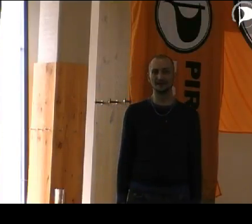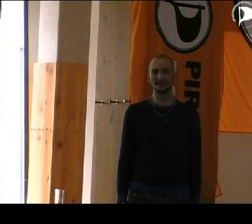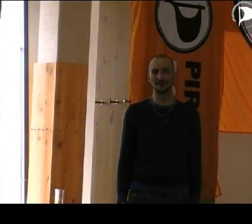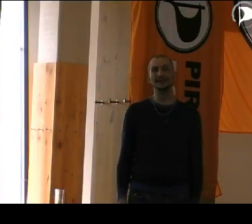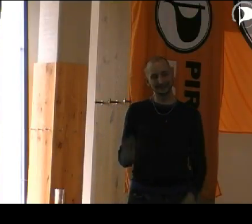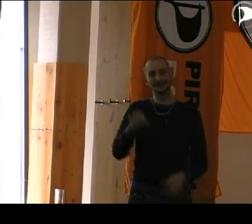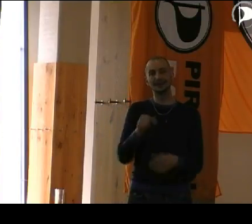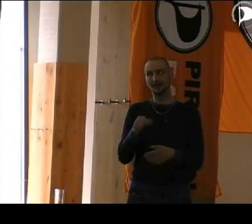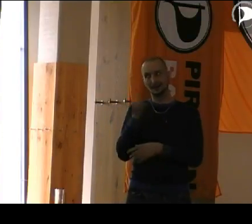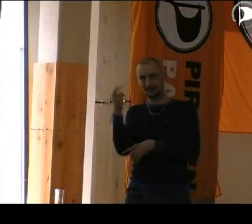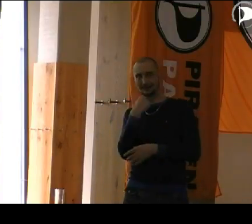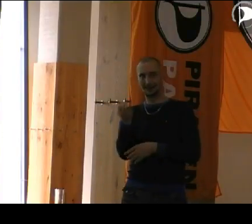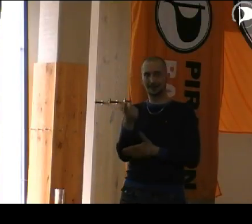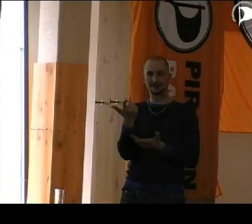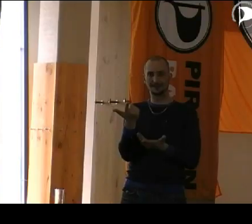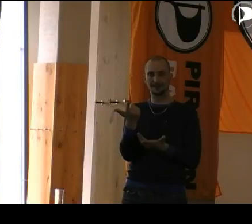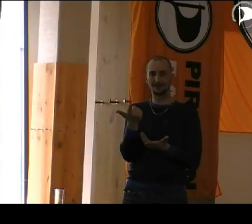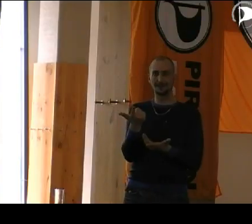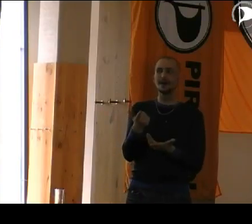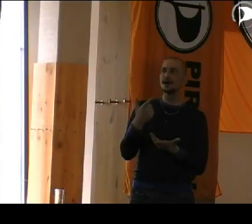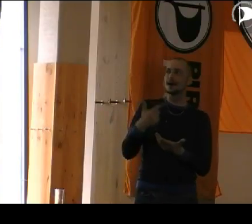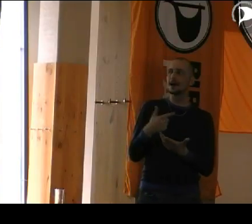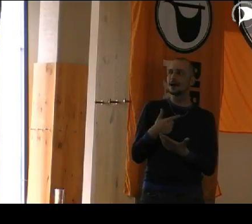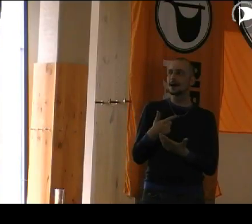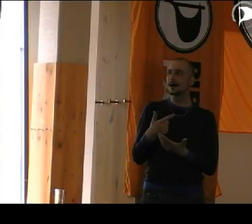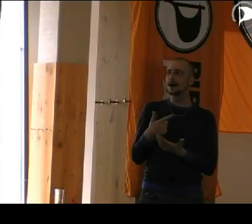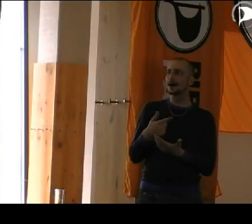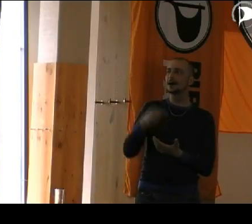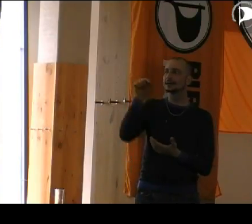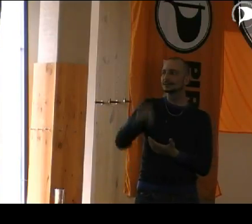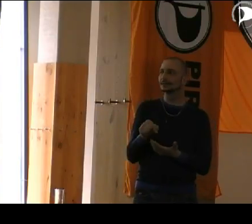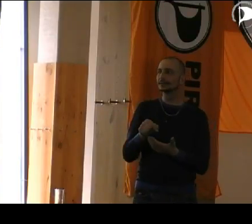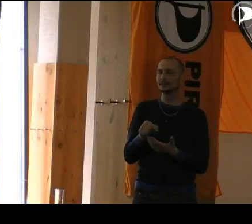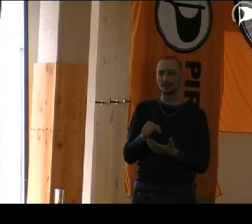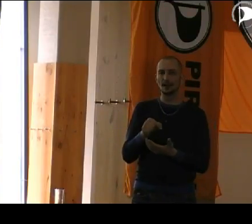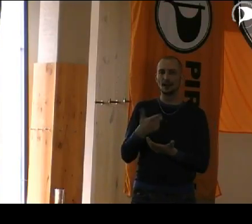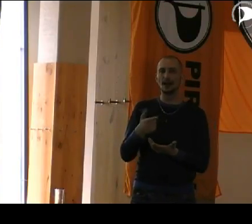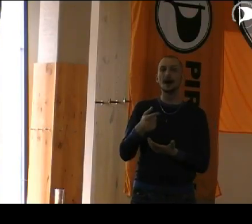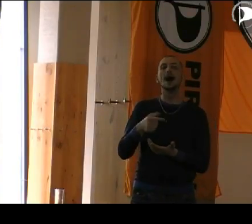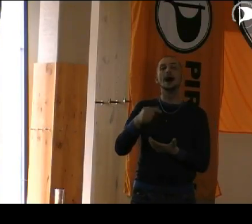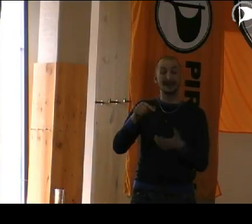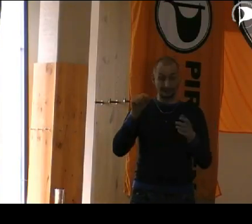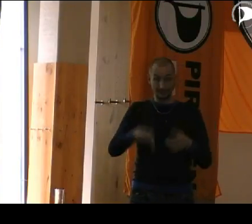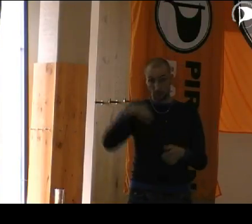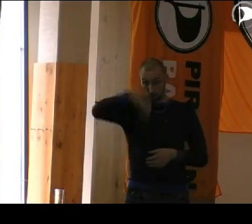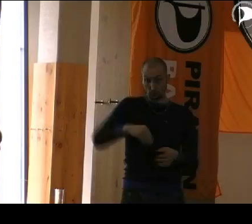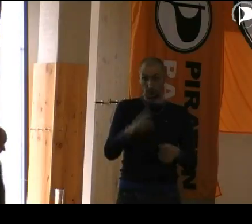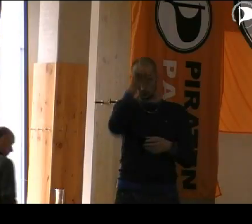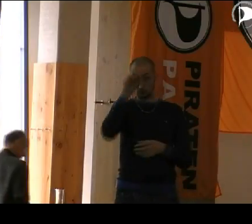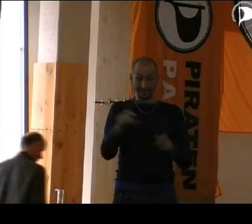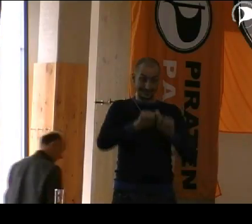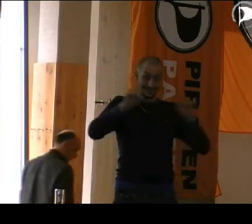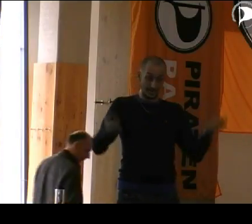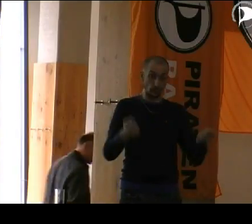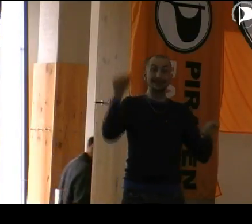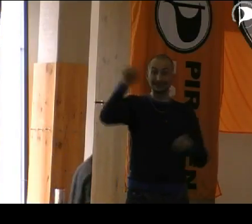verstehen dass diese seite sprich streitgespräch besucher schon zeigen also auch ich möchte aber nicht